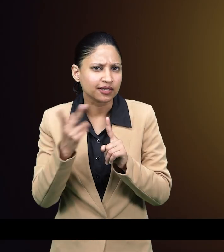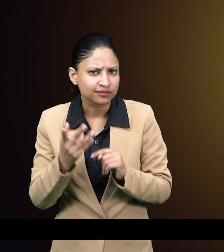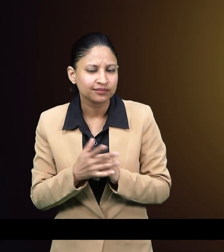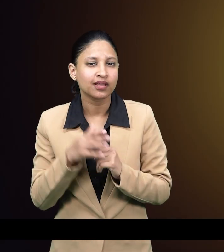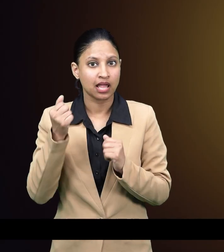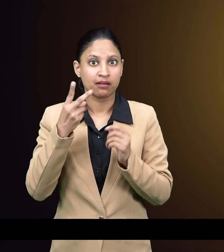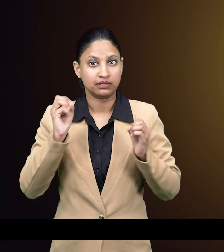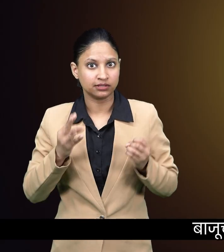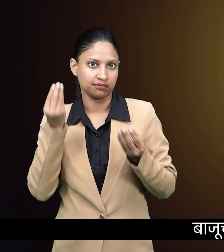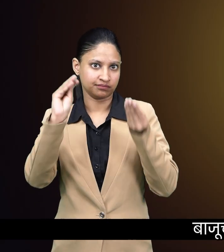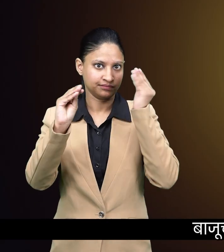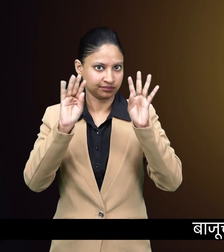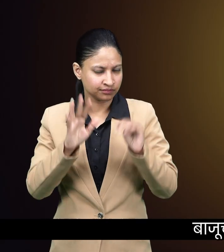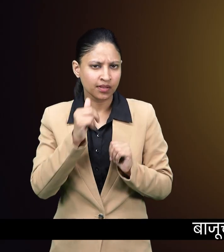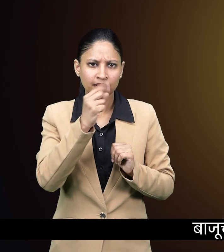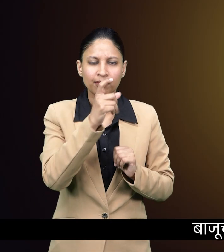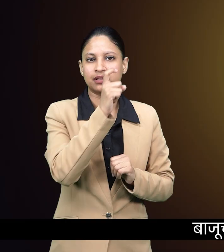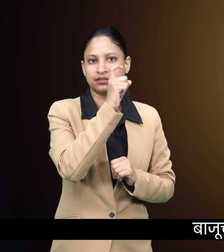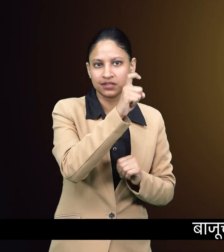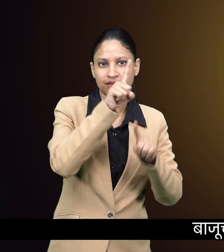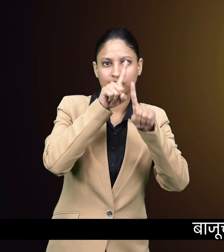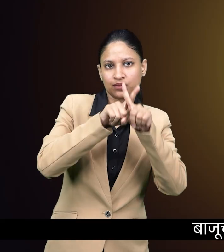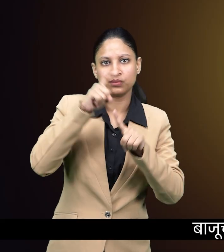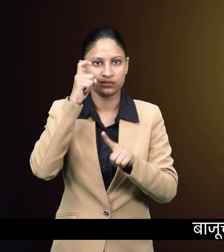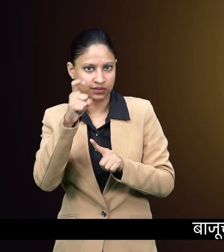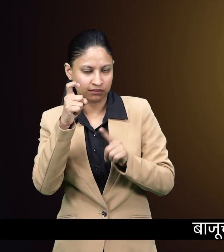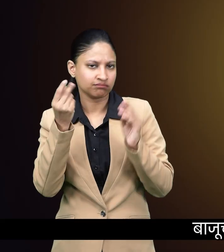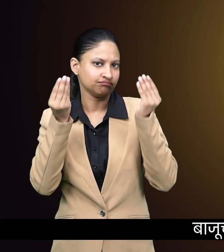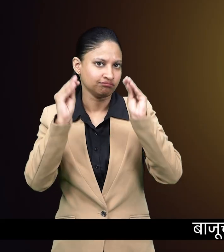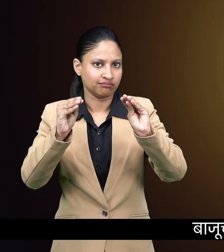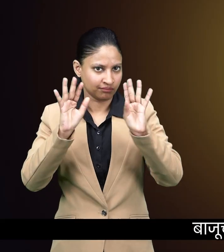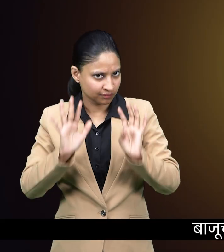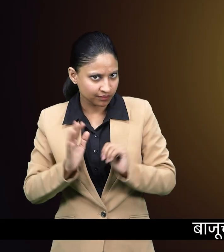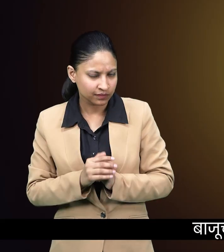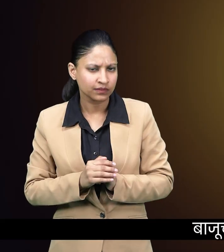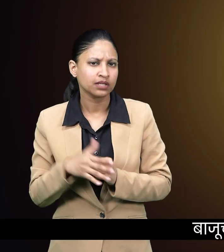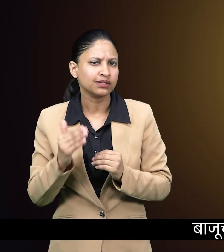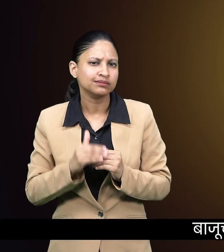टप्पा 2 बाजूची किंमत ठेवा. क्षेत्रफळ बरोबर 7 गुणिले 7.